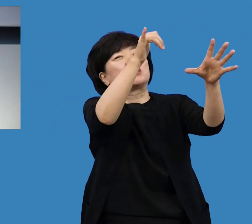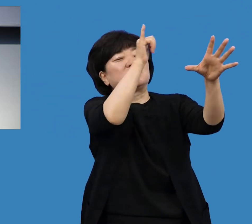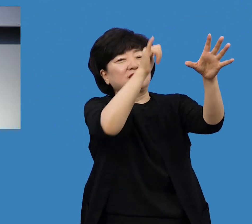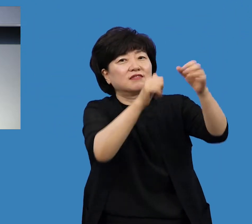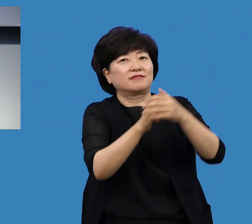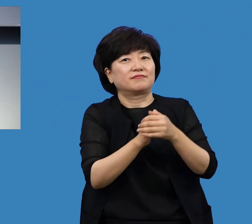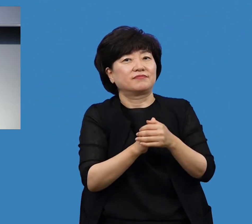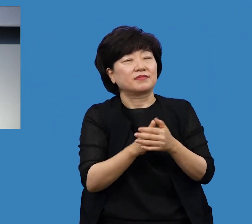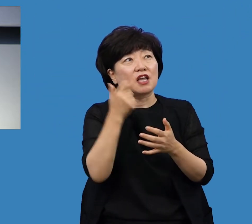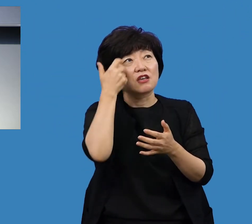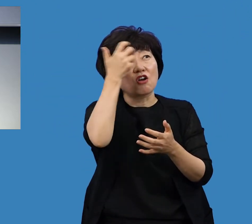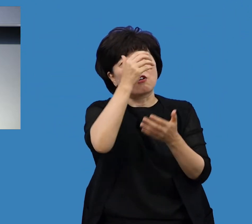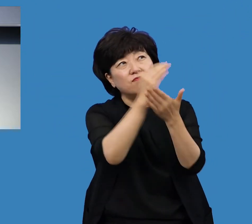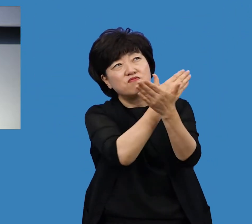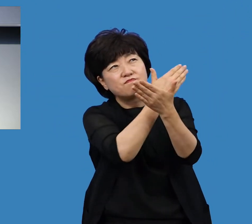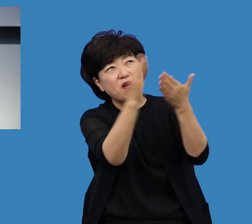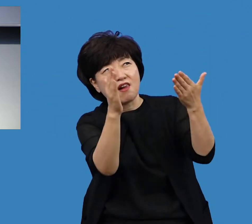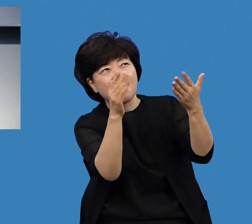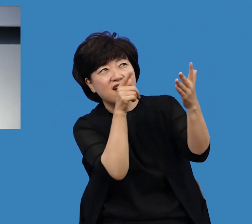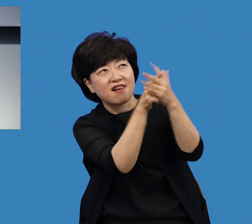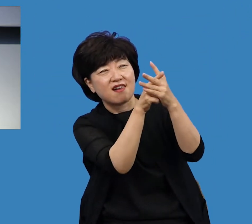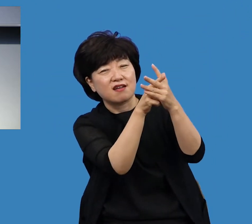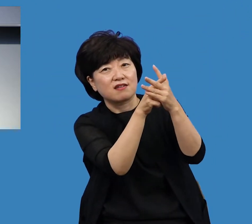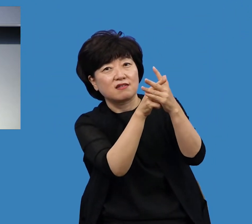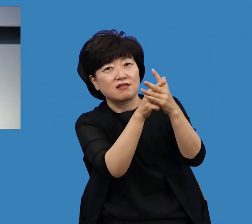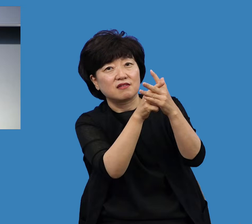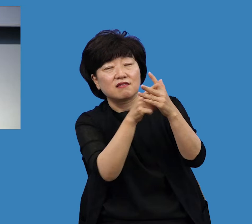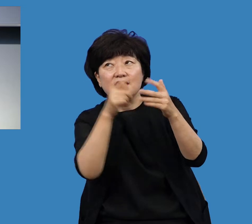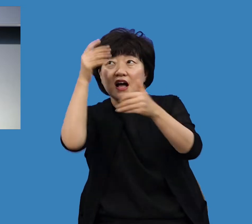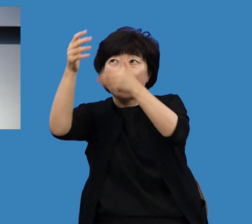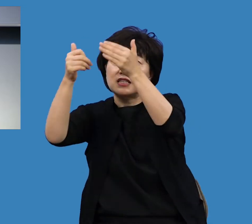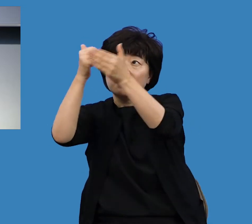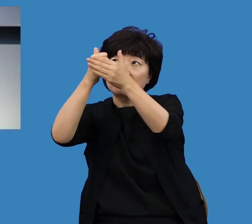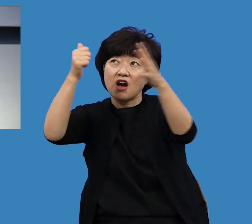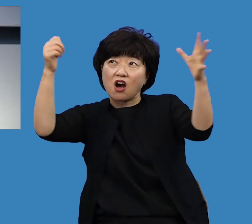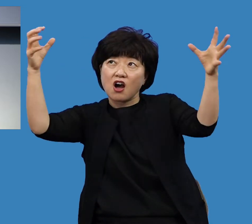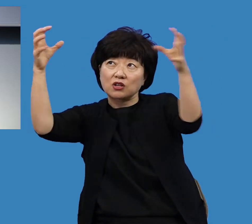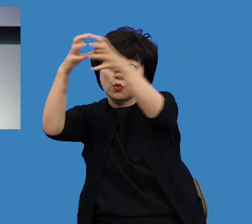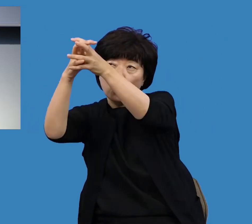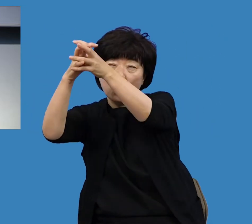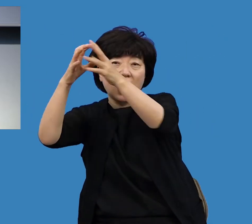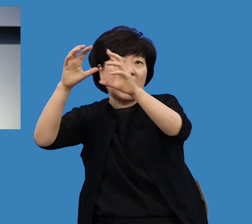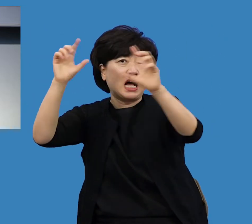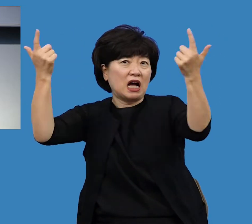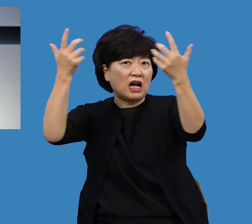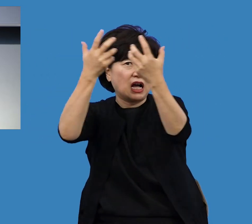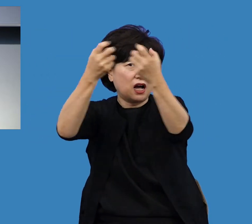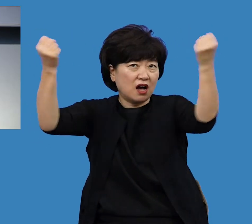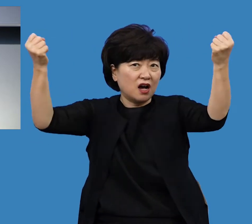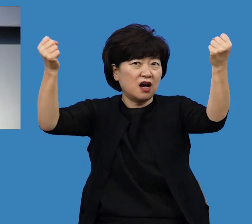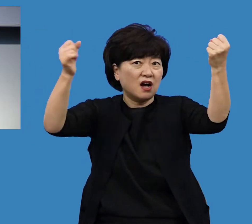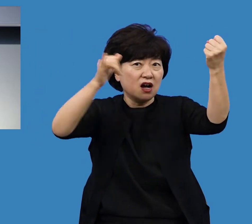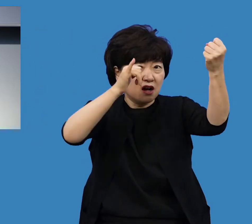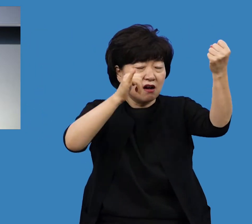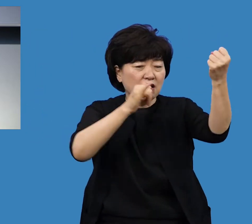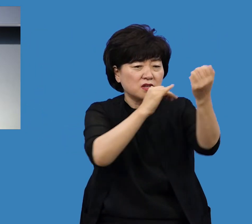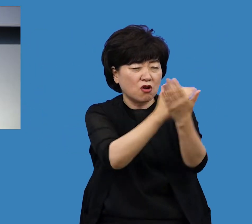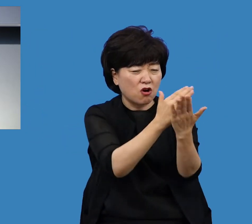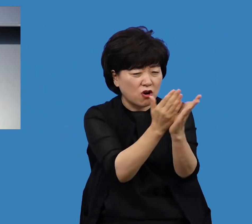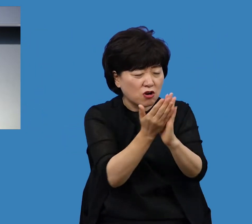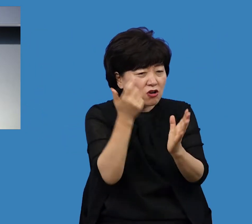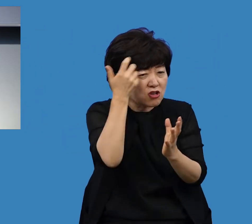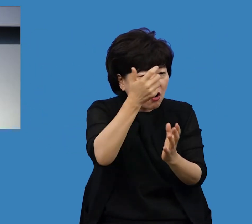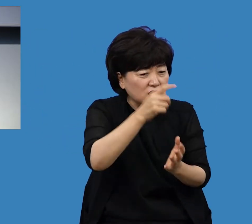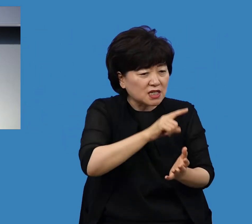영을 분별하라고 그러고 모든 영이 다 하나님께 속한 것은 아니라 그러고 뭐 귀신의 영도 있고 미혹의 영도 있고 악한 영도 있고 여러 영들의 이름이